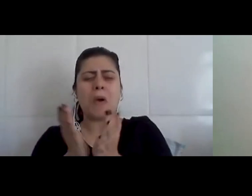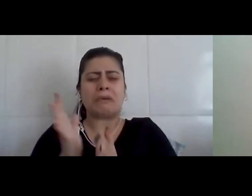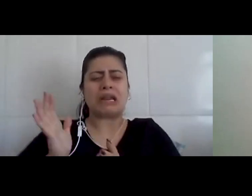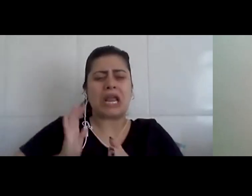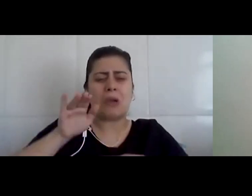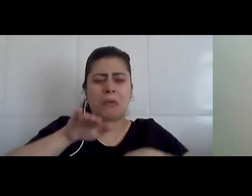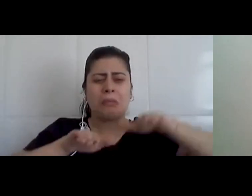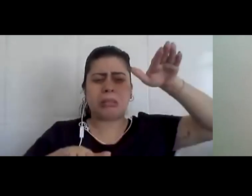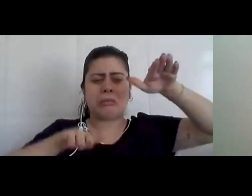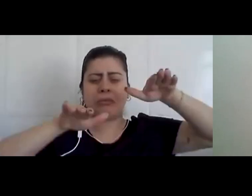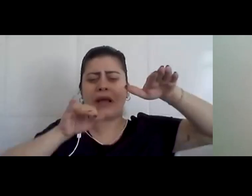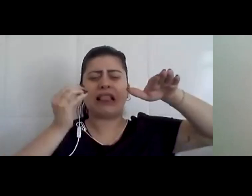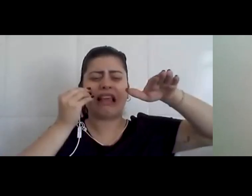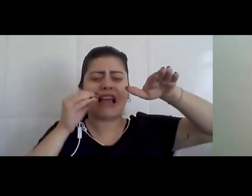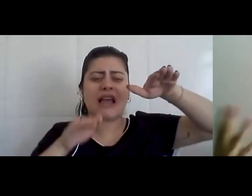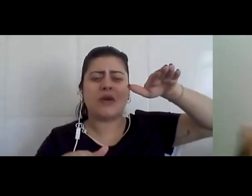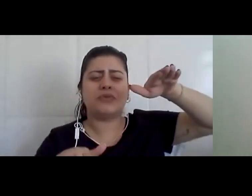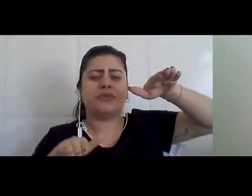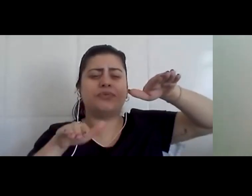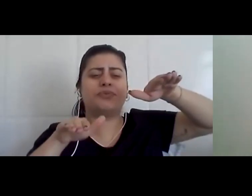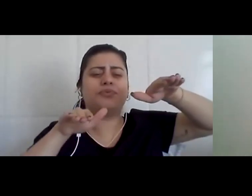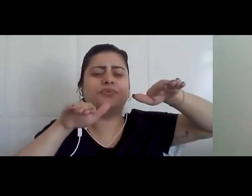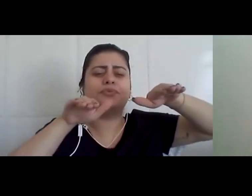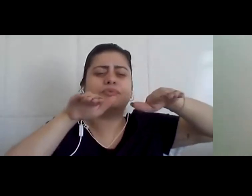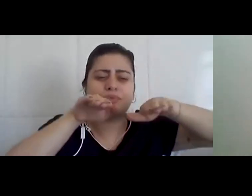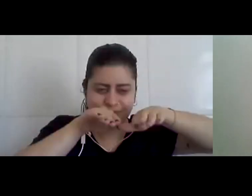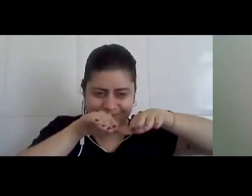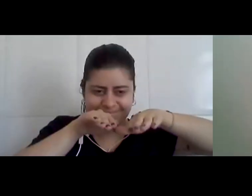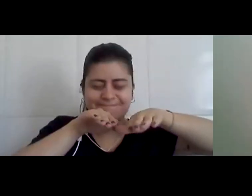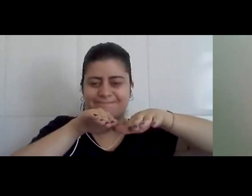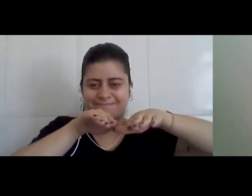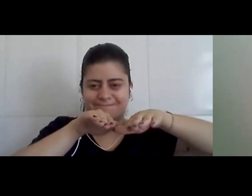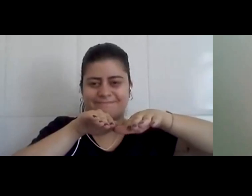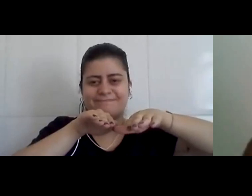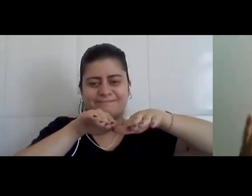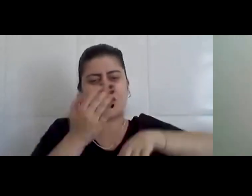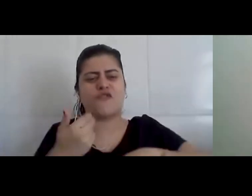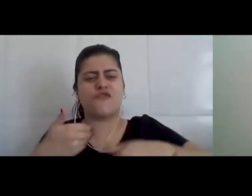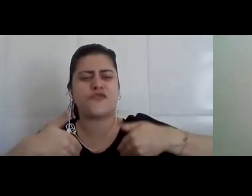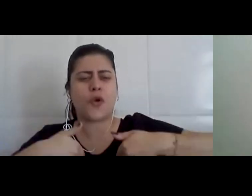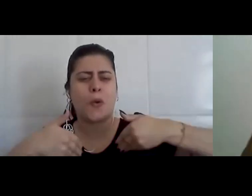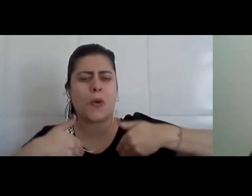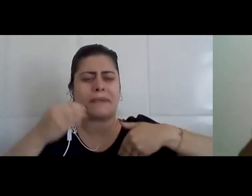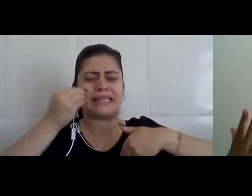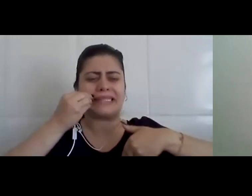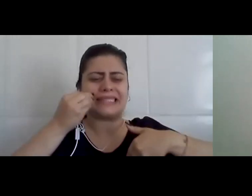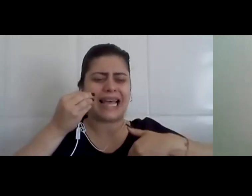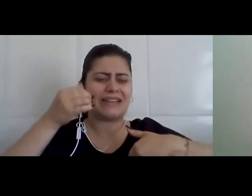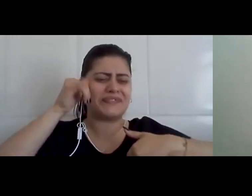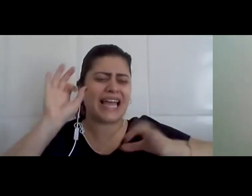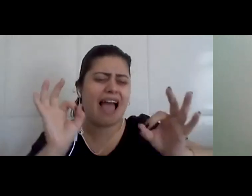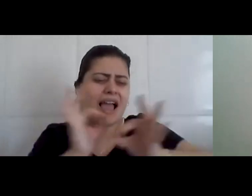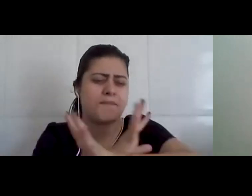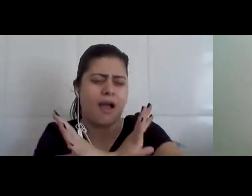fome, das condições de insegurança alimentar e também pensar como é que a gente pode melhorar, né, a nossa vida nas